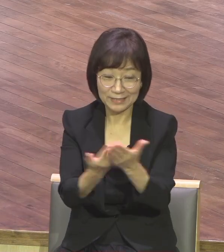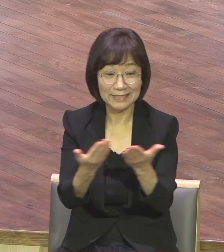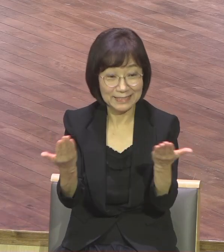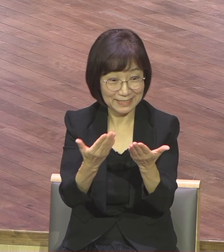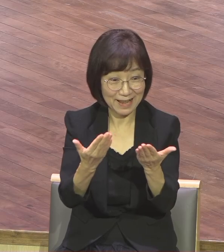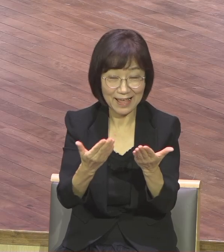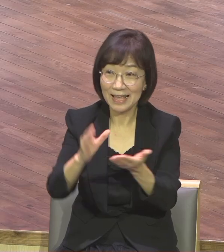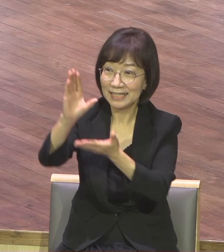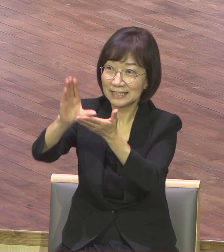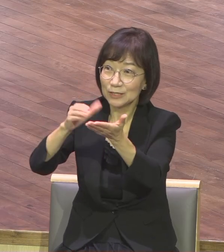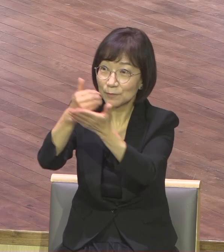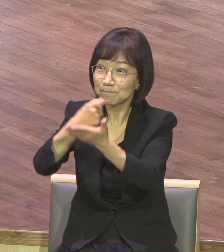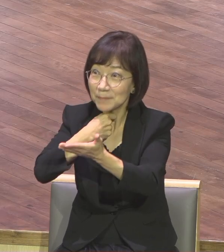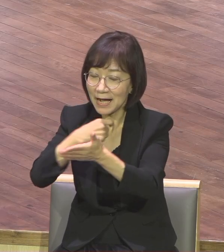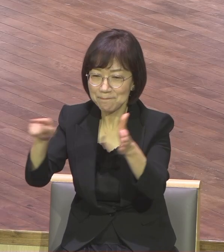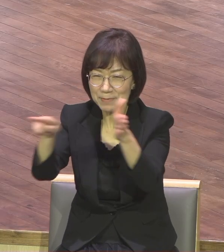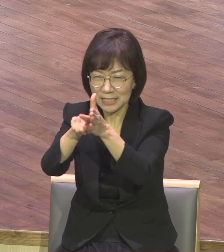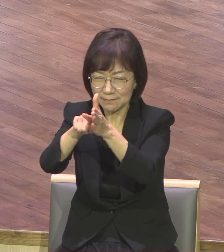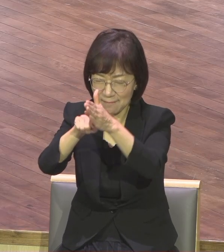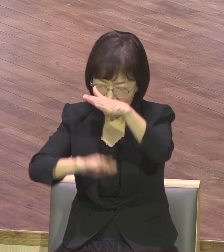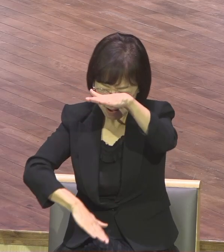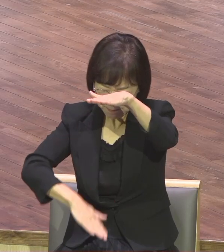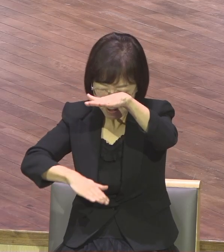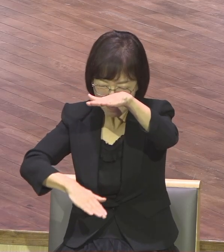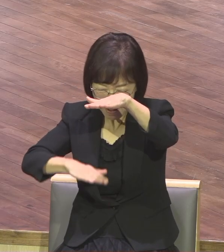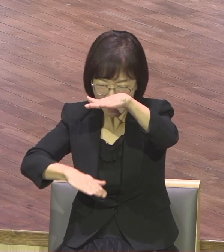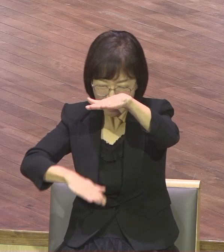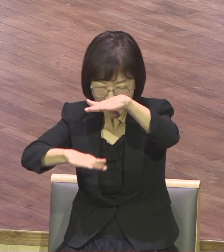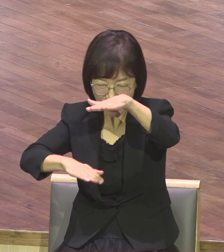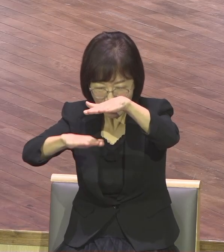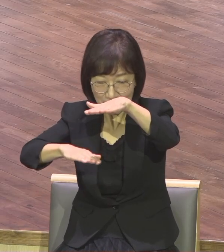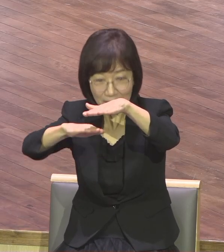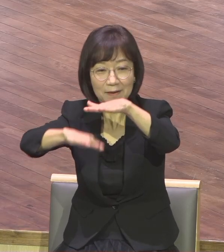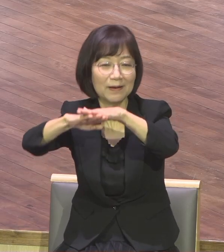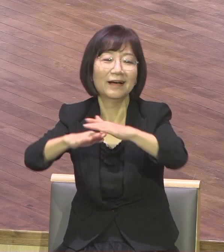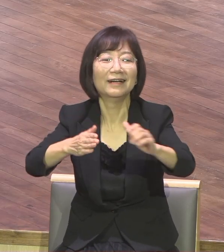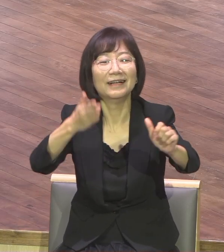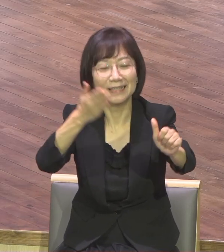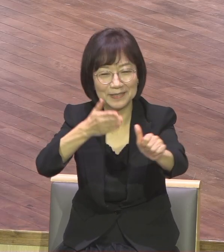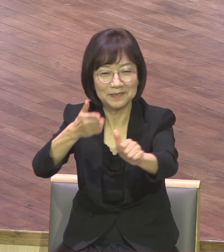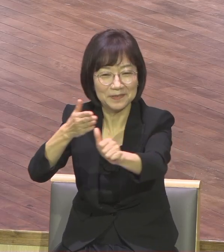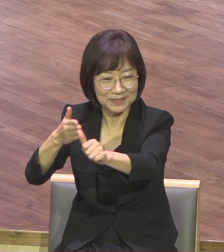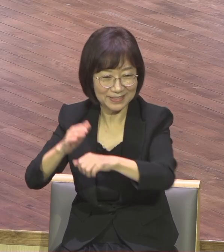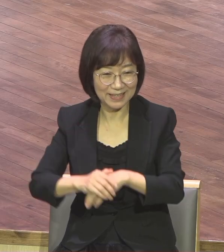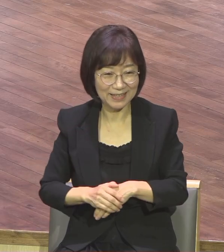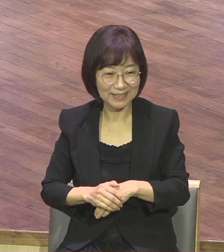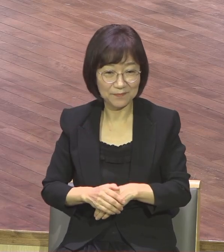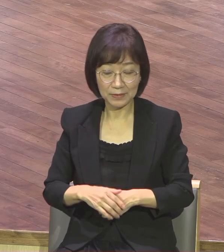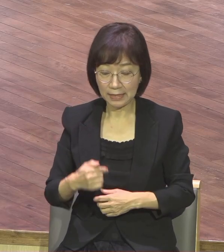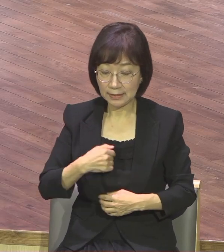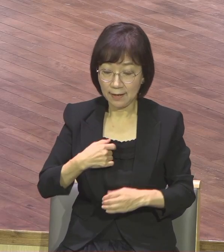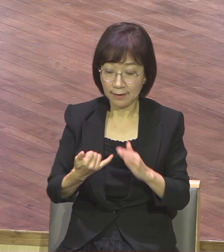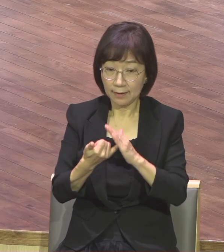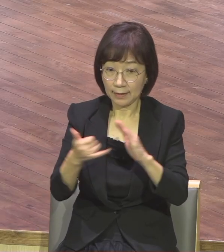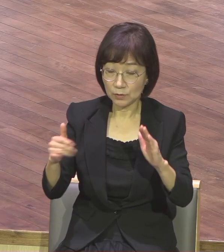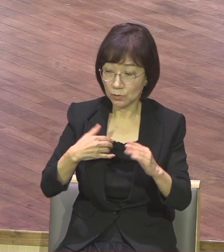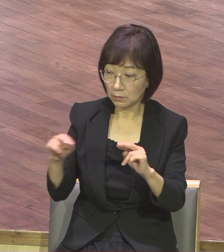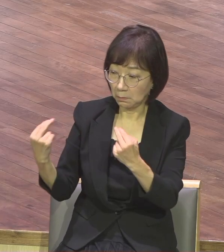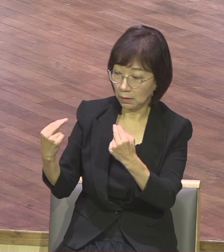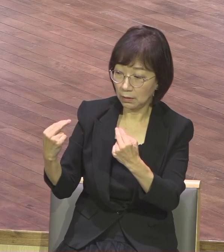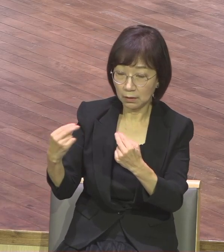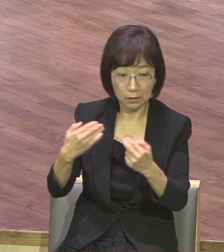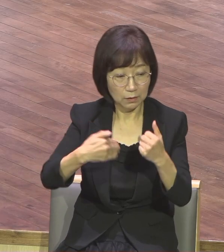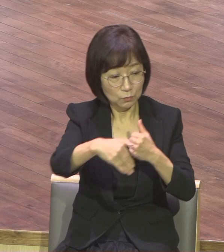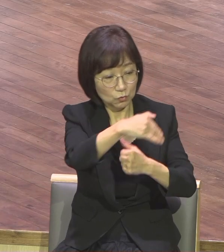자라가는 영적 성장이 있길 바랍니다. 계속 자라가는 거. 가족이 더 잘 알잖아요. 가족이 친구가 더 잘 알잖아요. 주위의 사람이